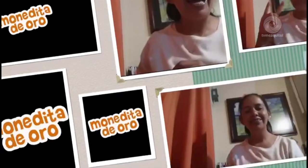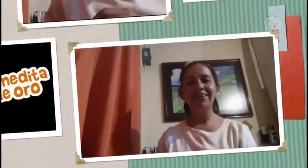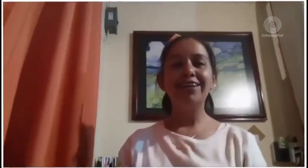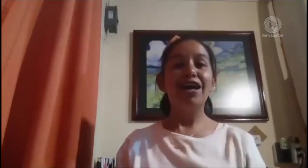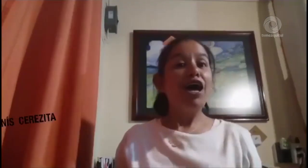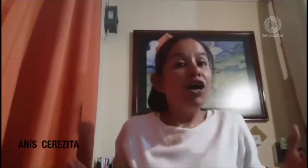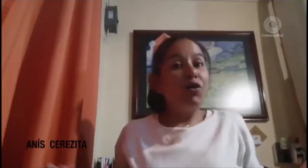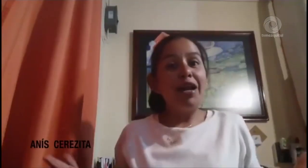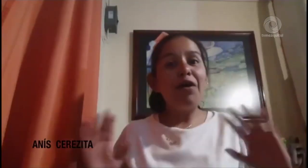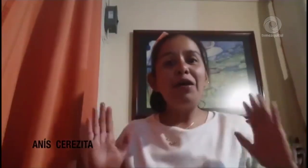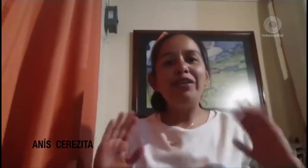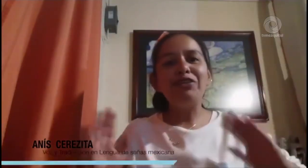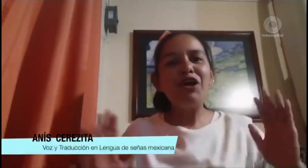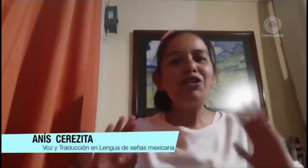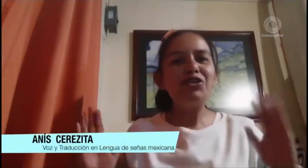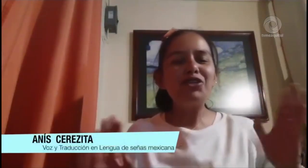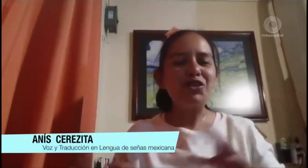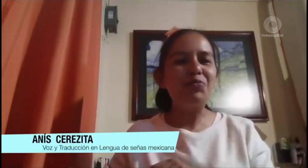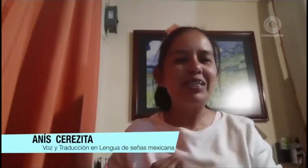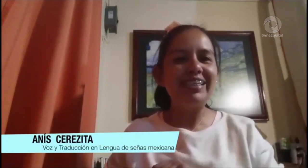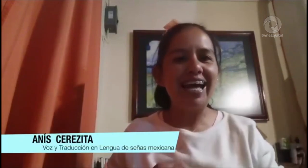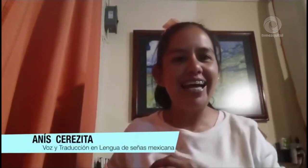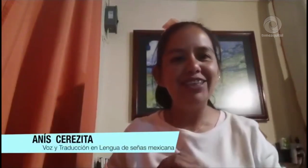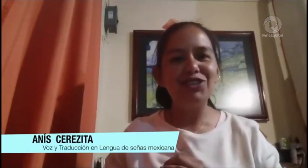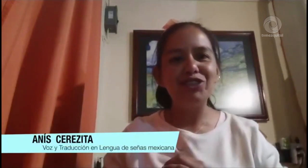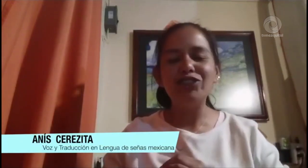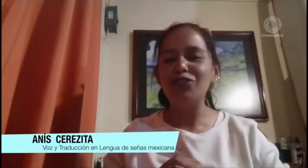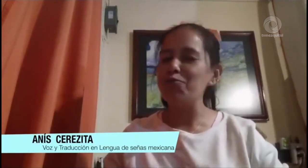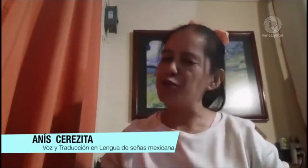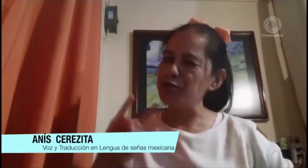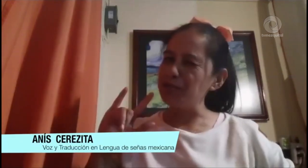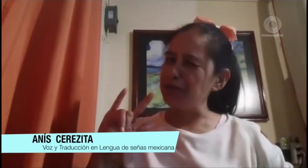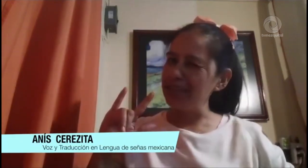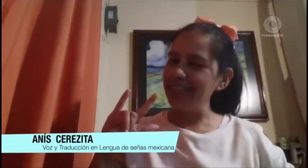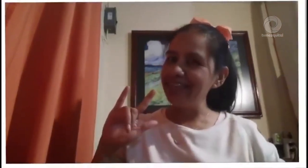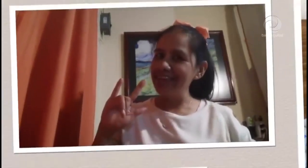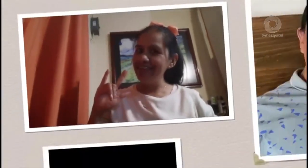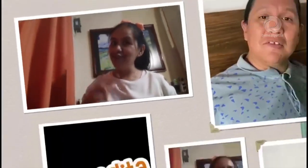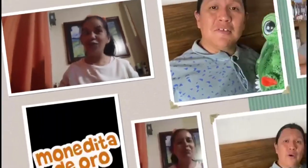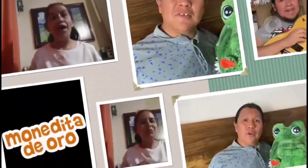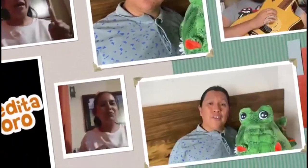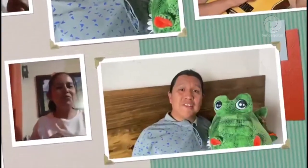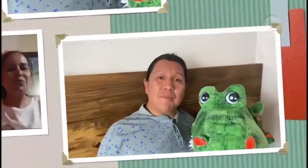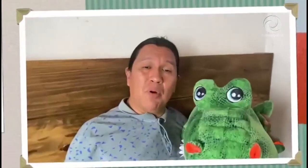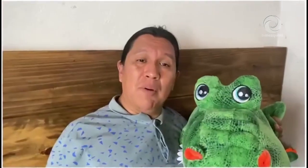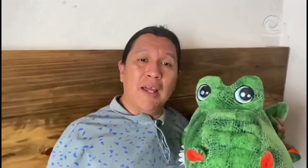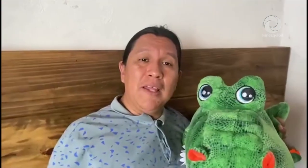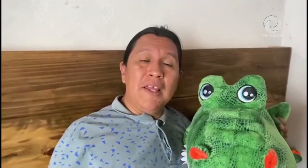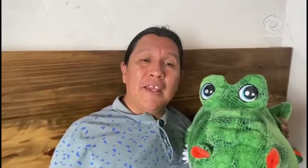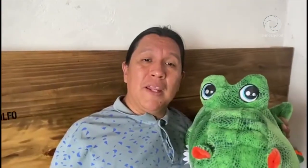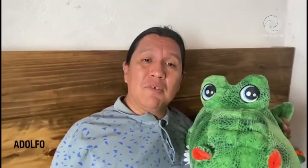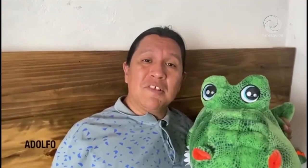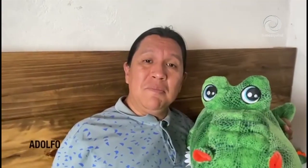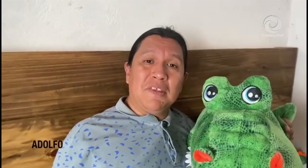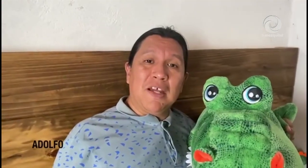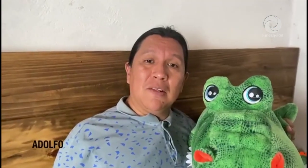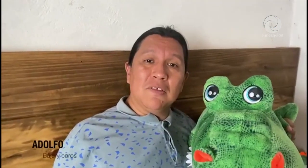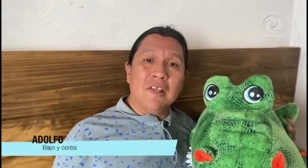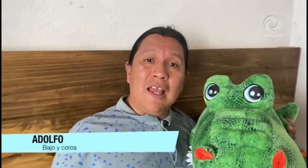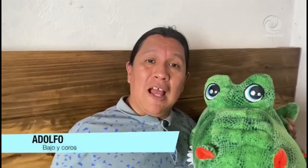discos e interpretan melodías como Papá Panzón, Tacos de Suadero, Mamá Facebookera, El Corrido del Chamaco Flaco, entre